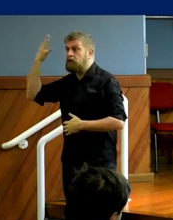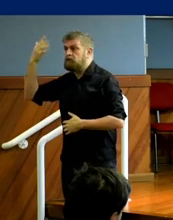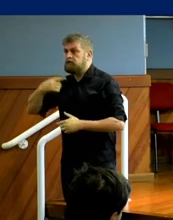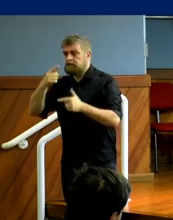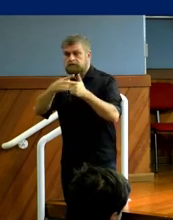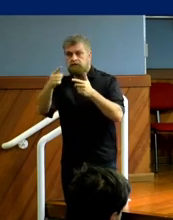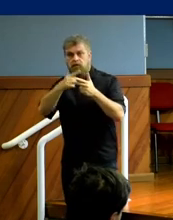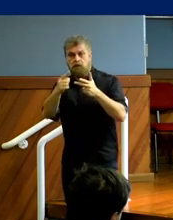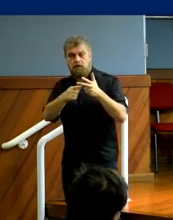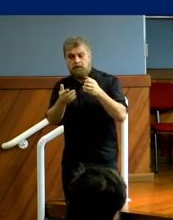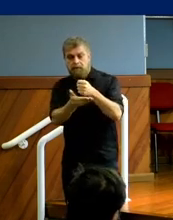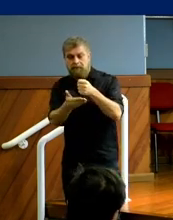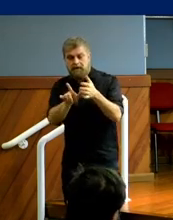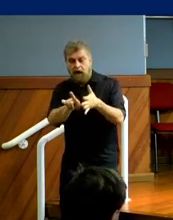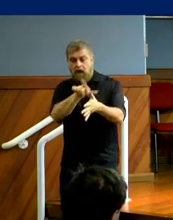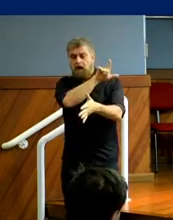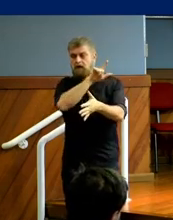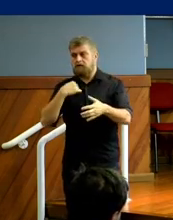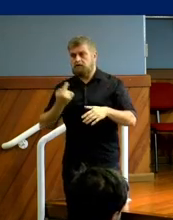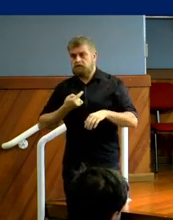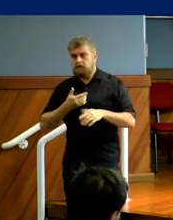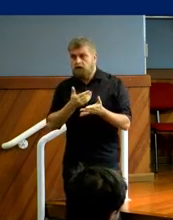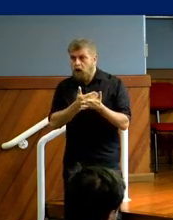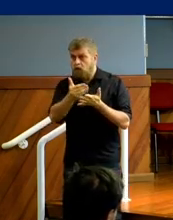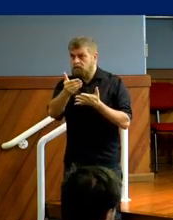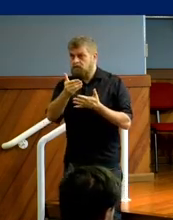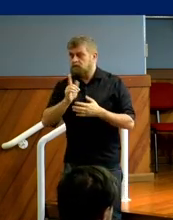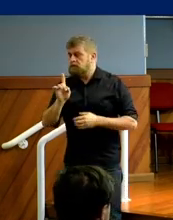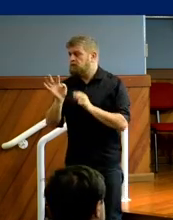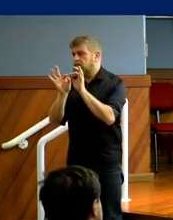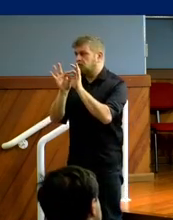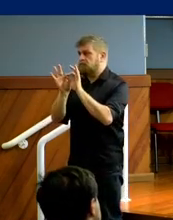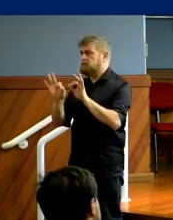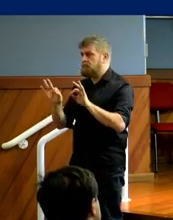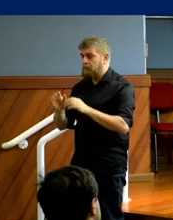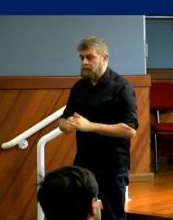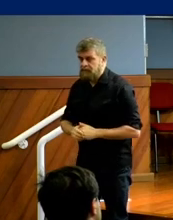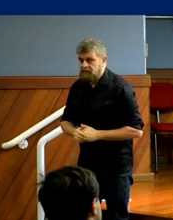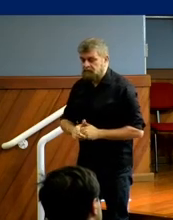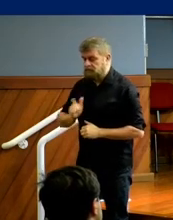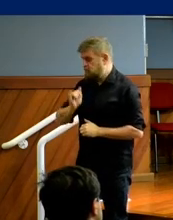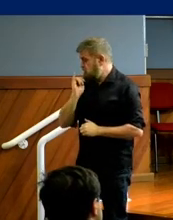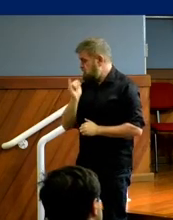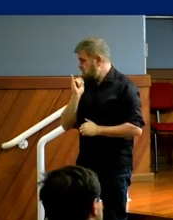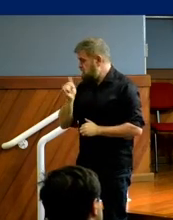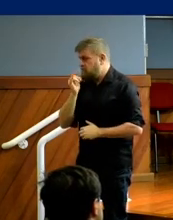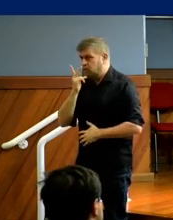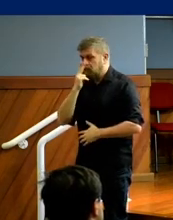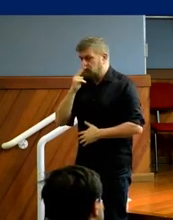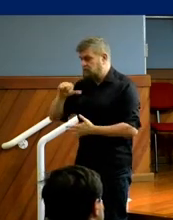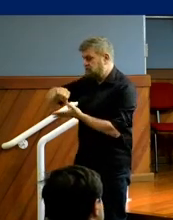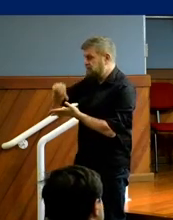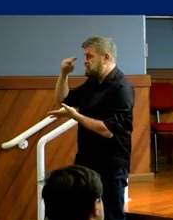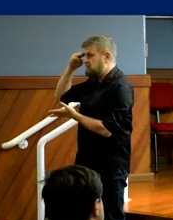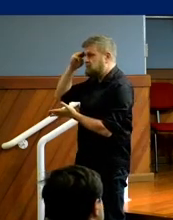problemas de base antes da gente começar. Claro que não é tão simples desse jeito. Eu falando, parece que o centro de